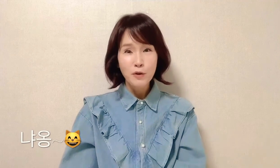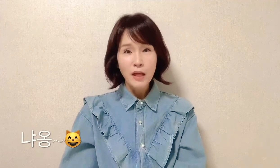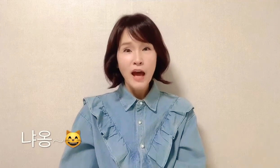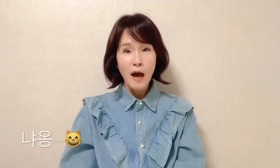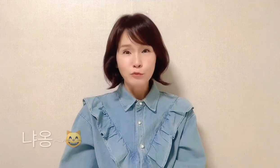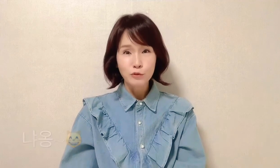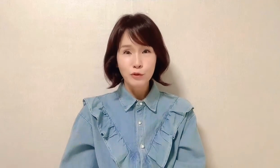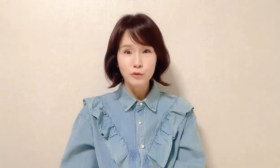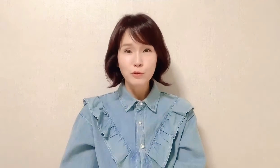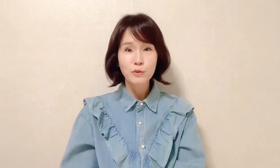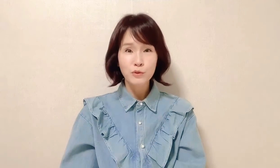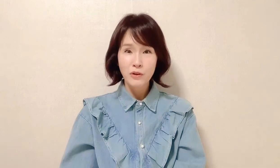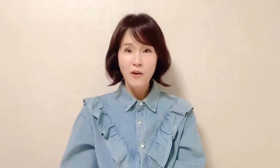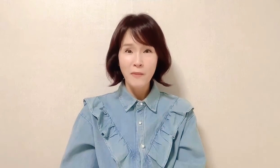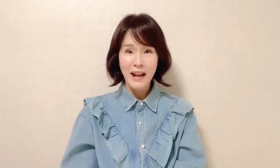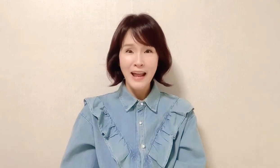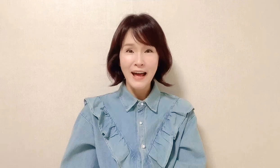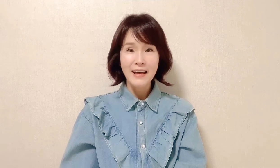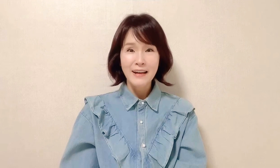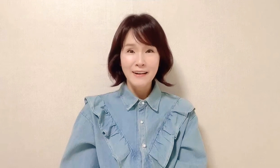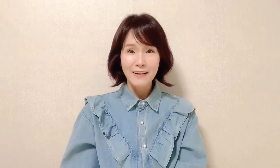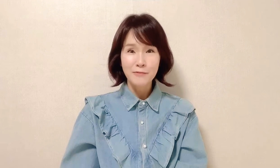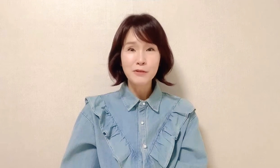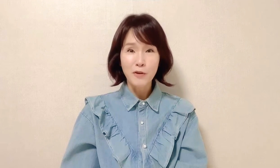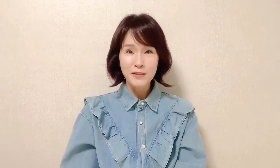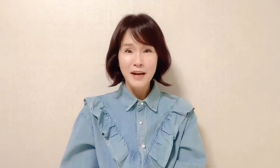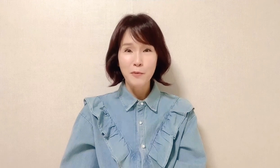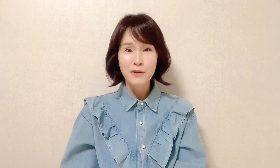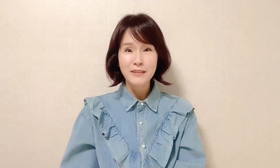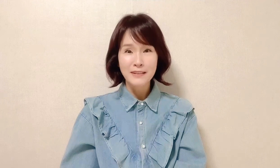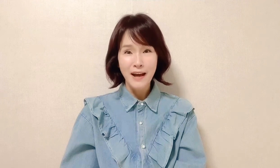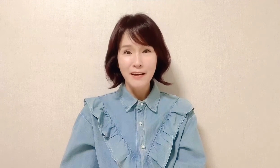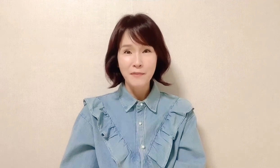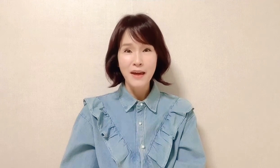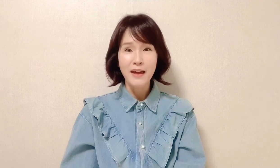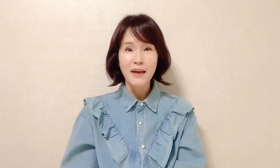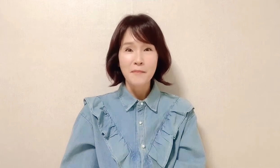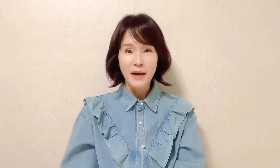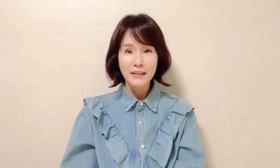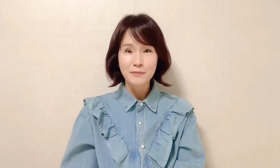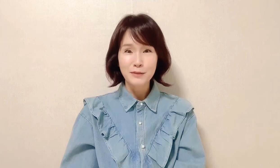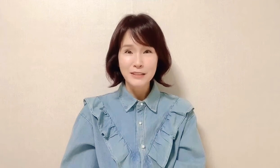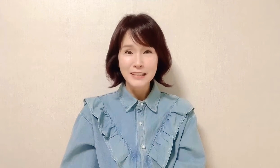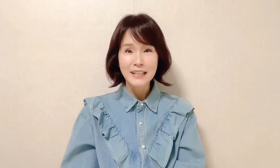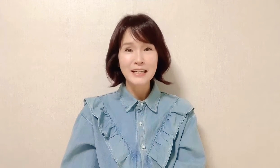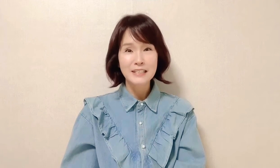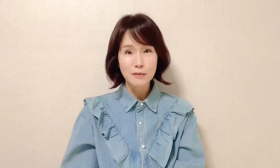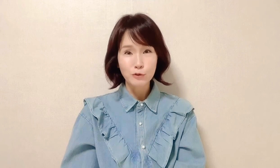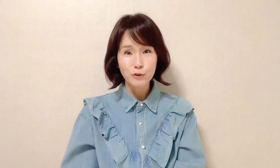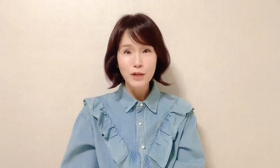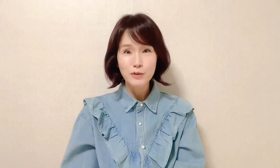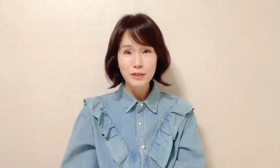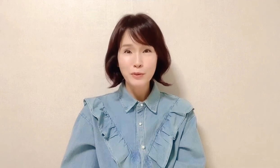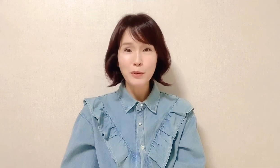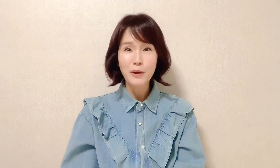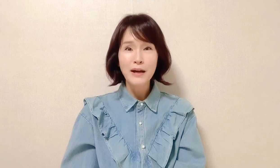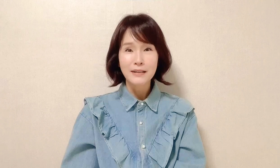지난번에 아무것도 두려워 말라 풀 영상 올려드린 다음에 많은 분들이 질문도 해주시고